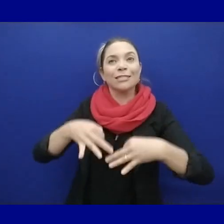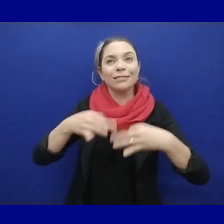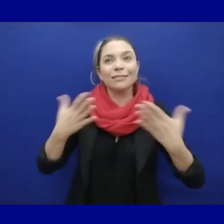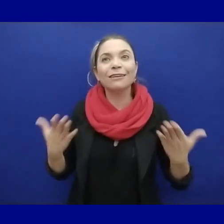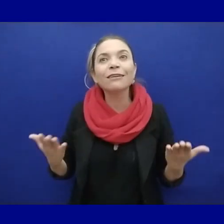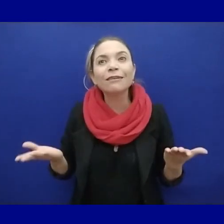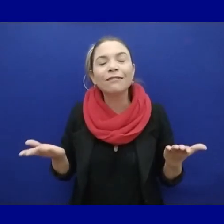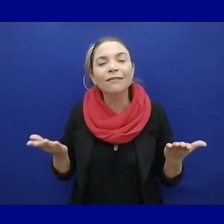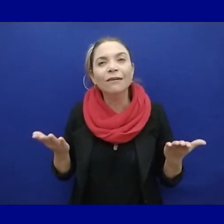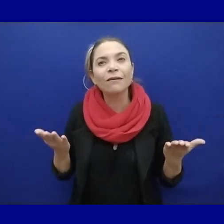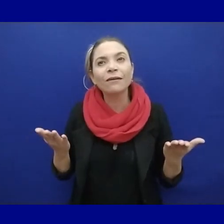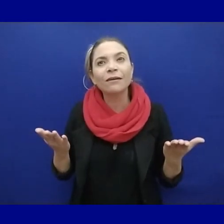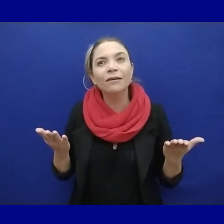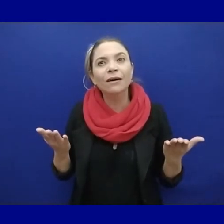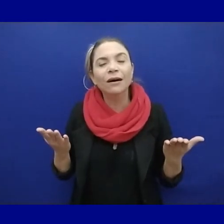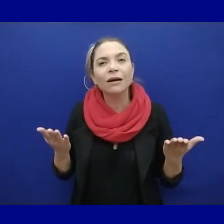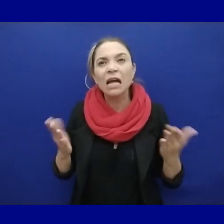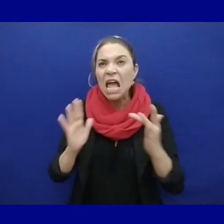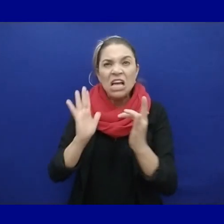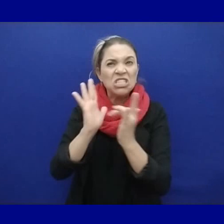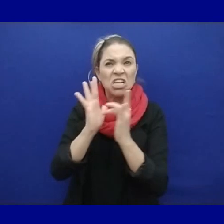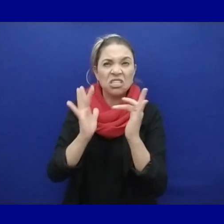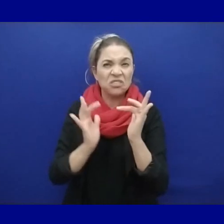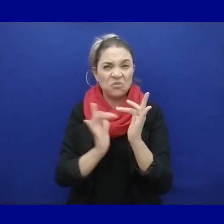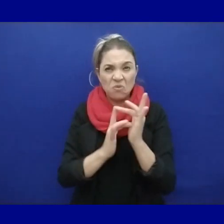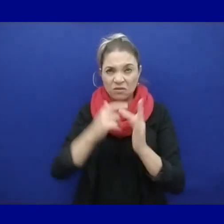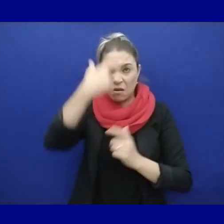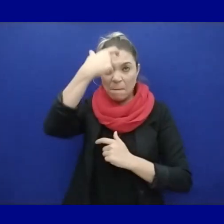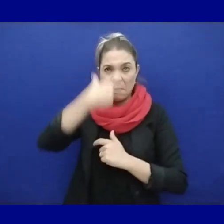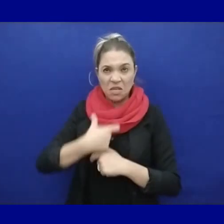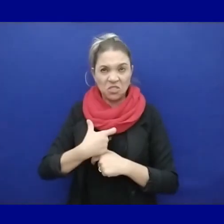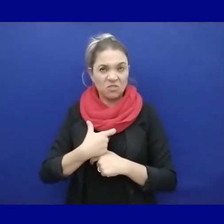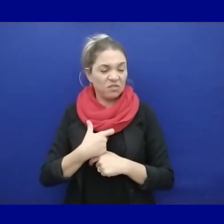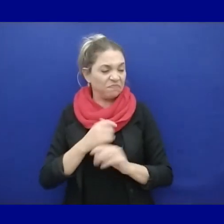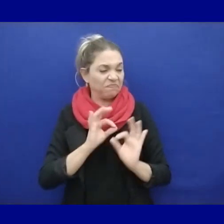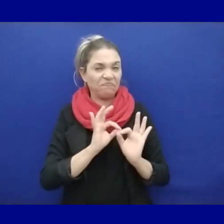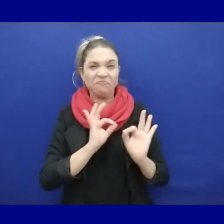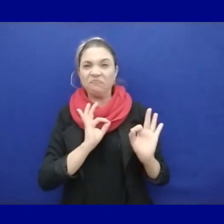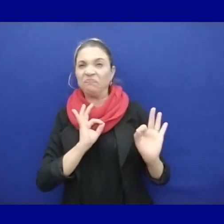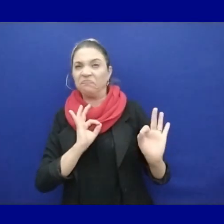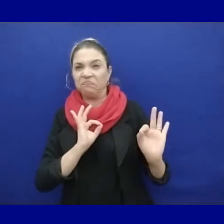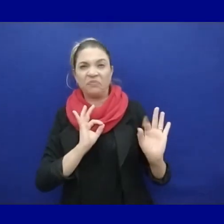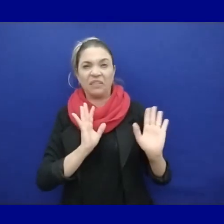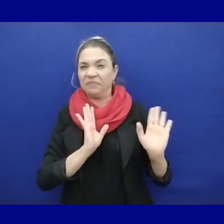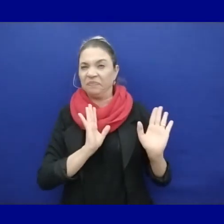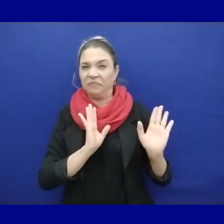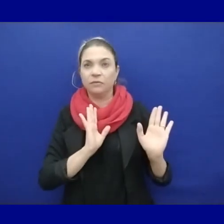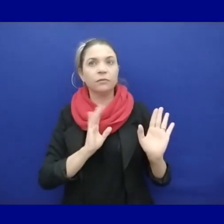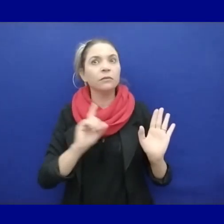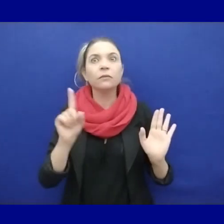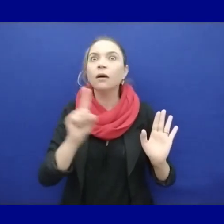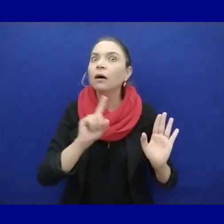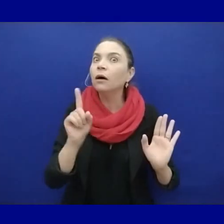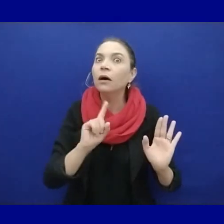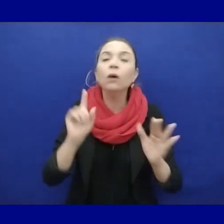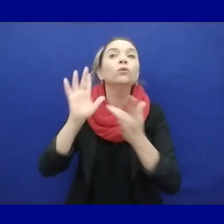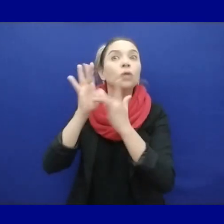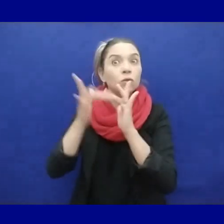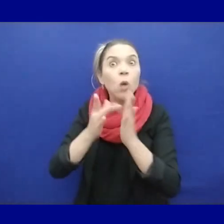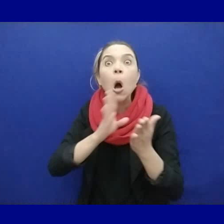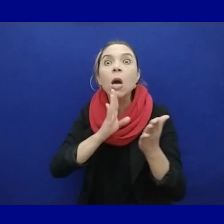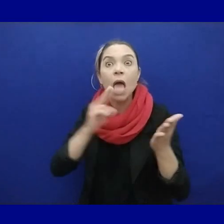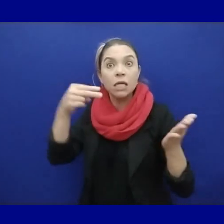oportuna. Jesus não é como um sacerdote humano, distante, que por vezes não conhece o que há em